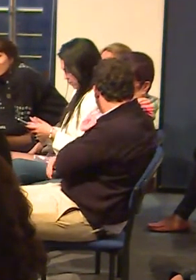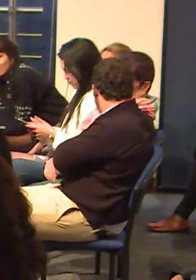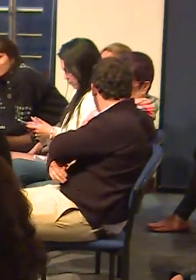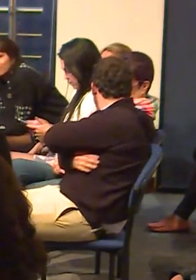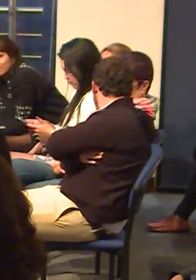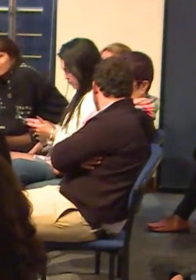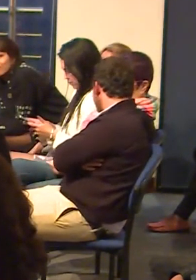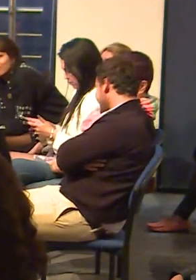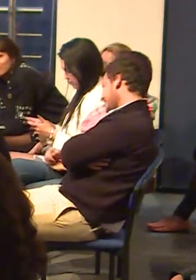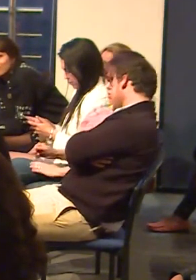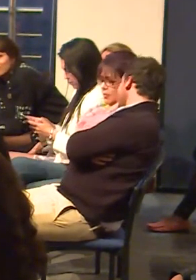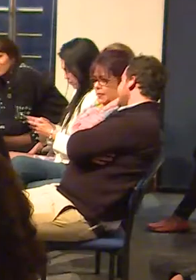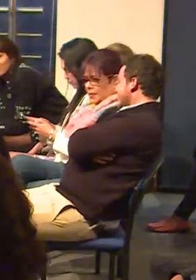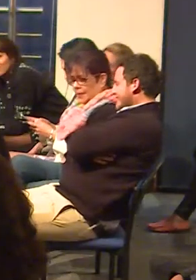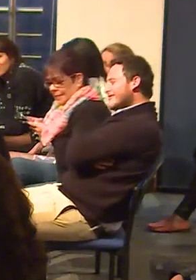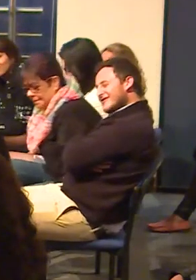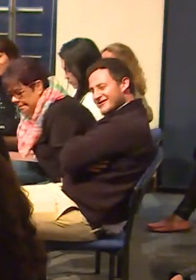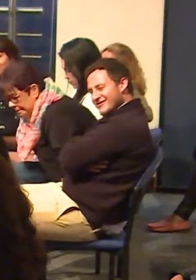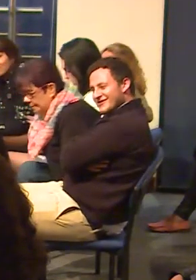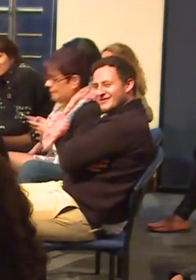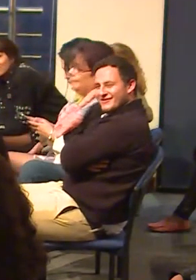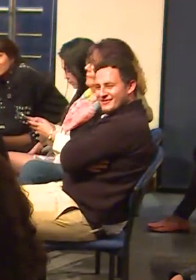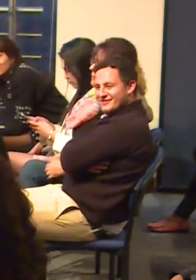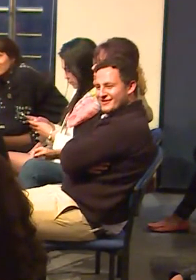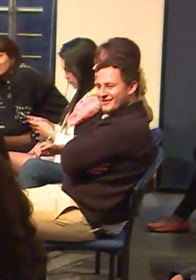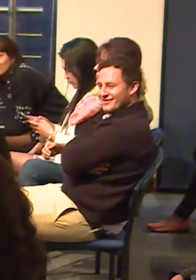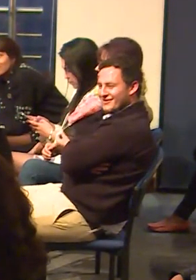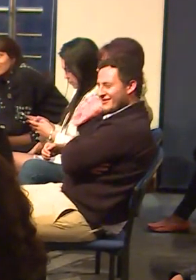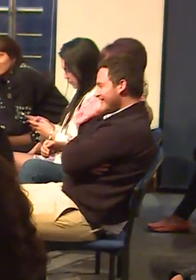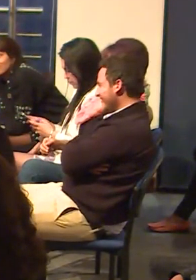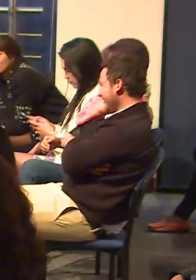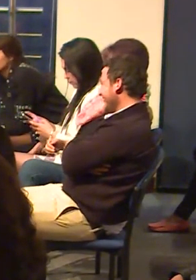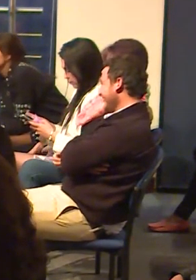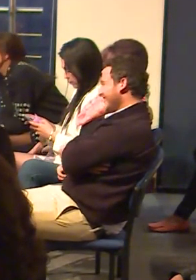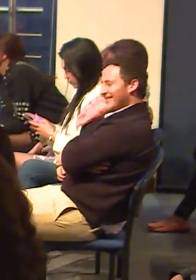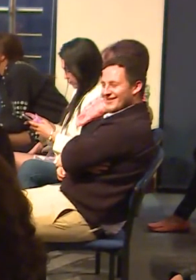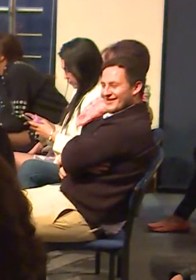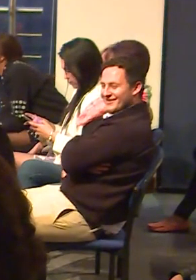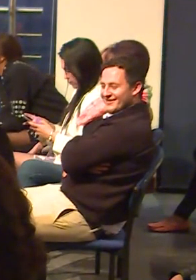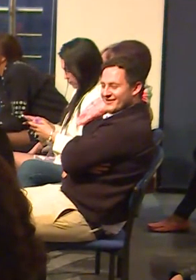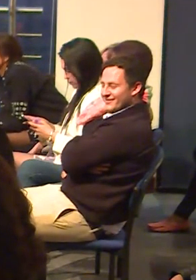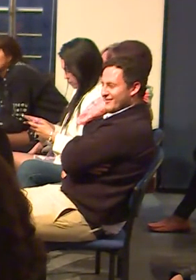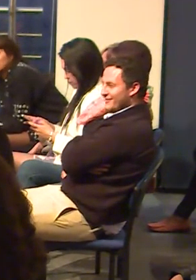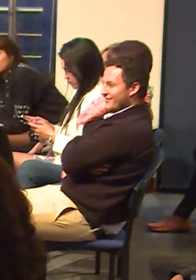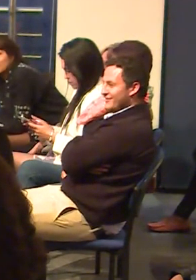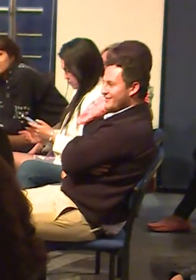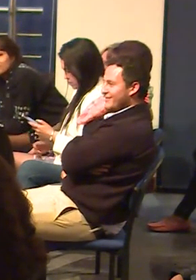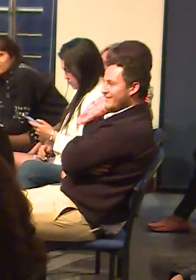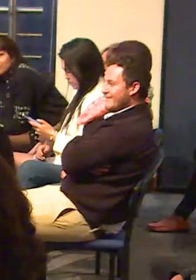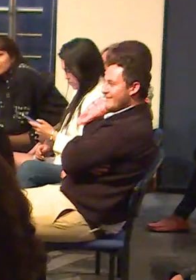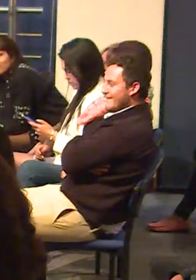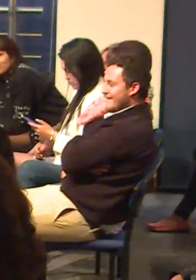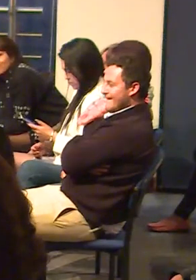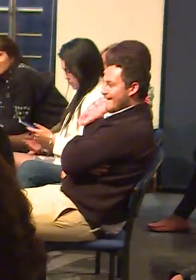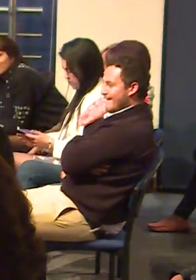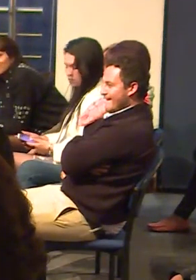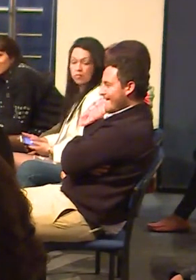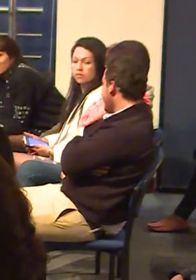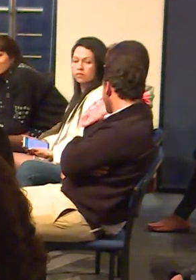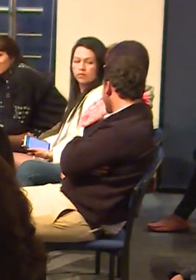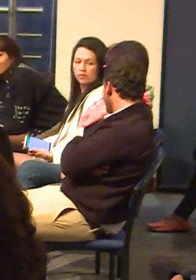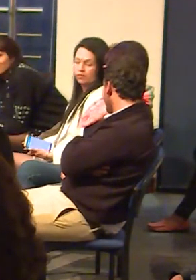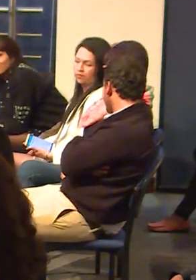el arte es la clave para sentirnos más humanos, más reconocidos, más valorados y para